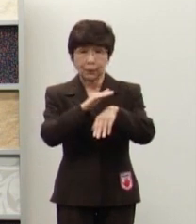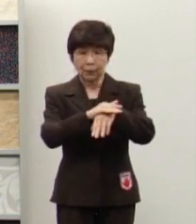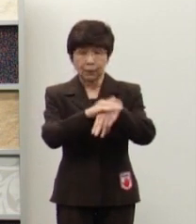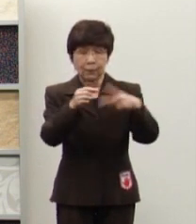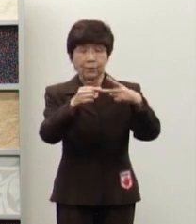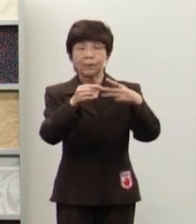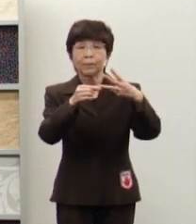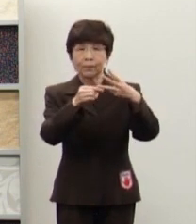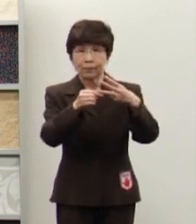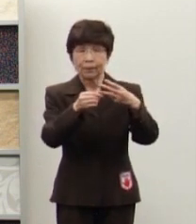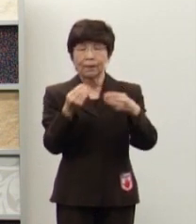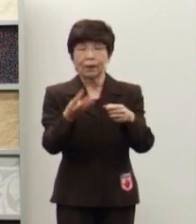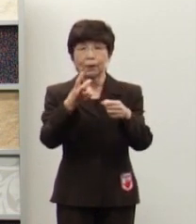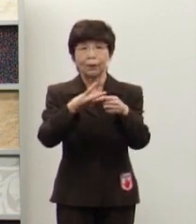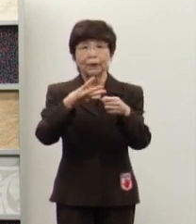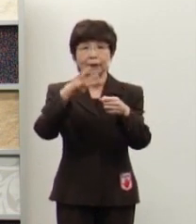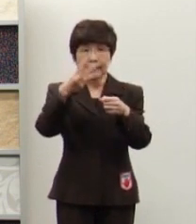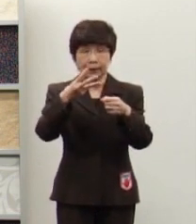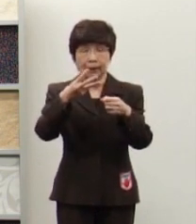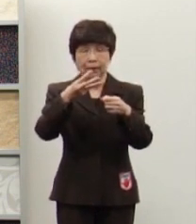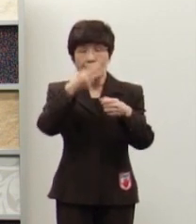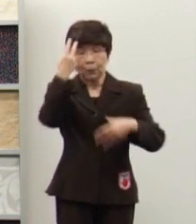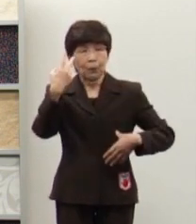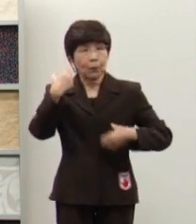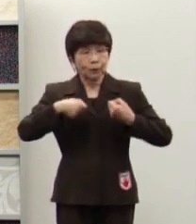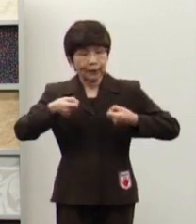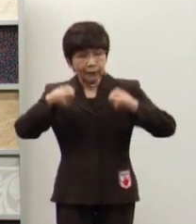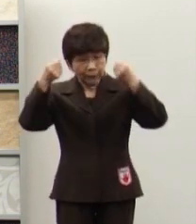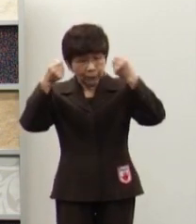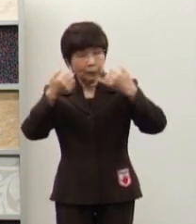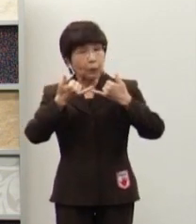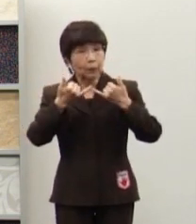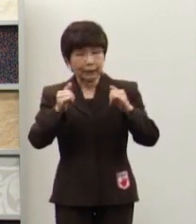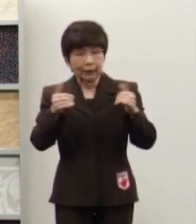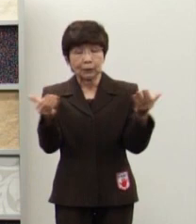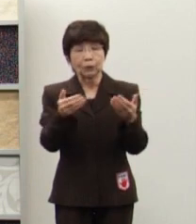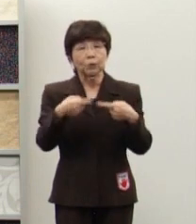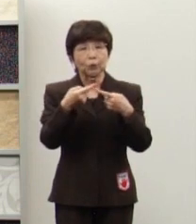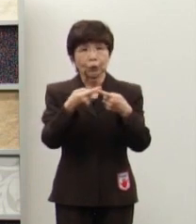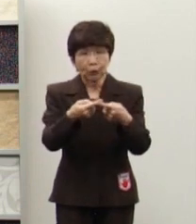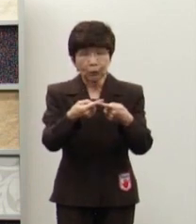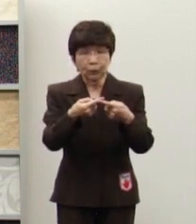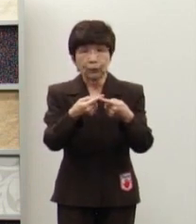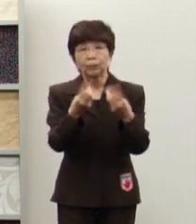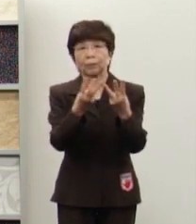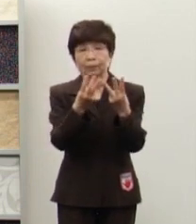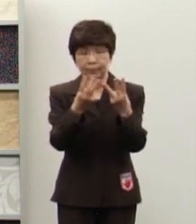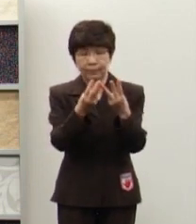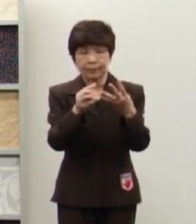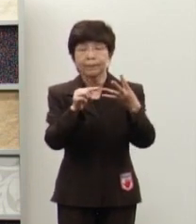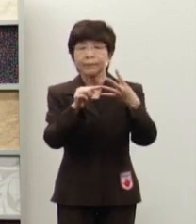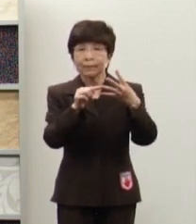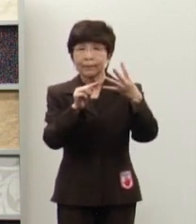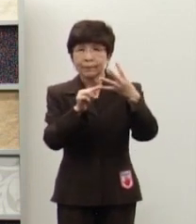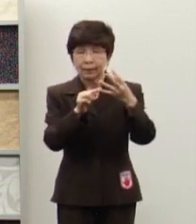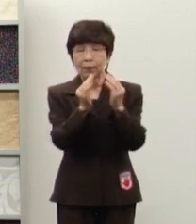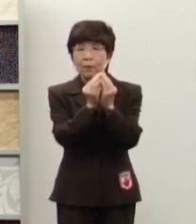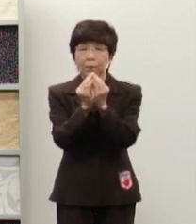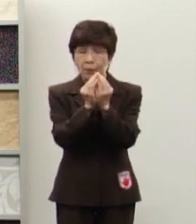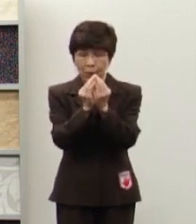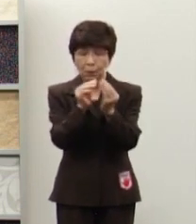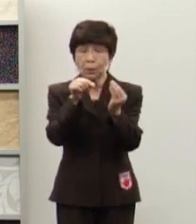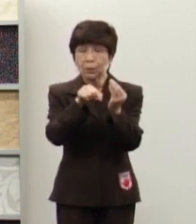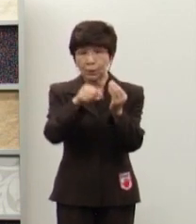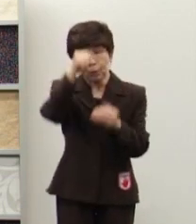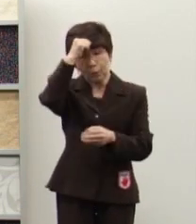業生の就職決定状況について、本件における桃線交際菌病の多発の収束についての4件となります